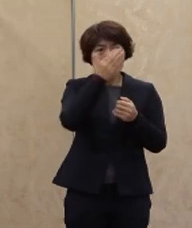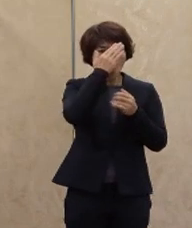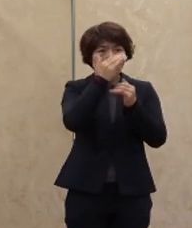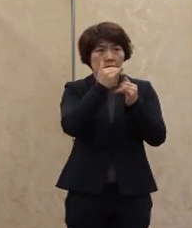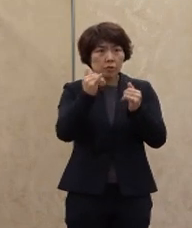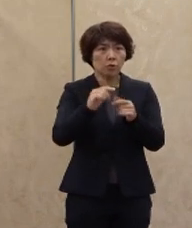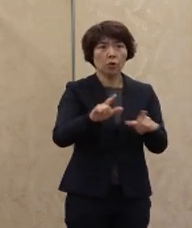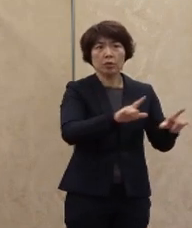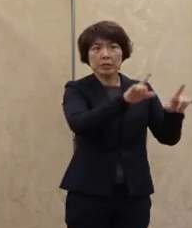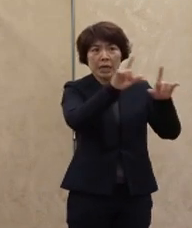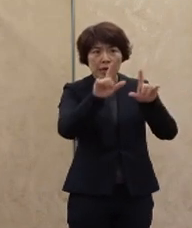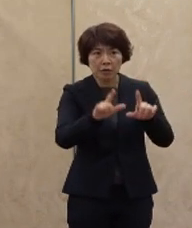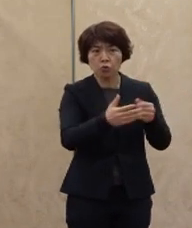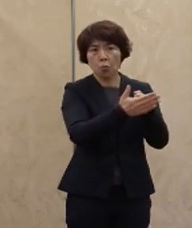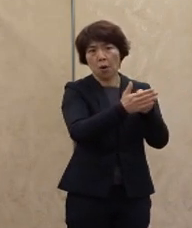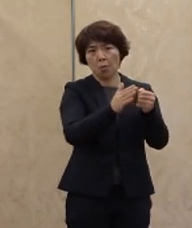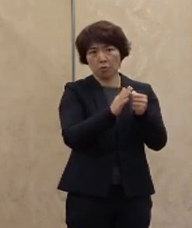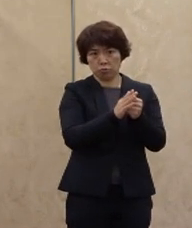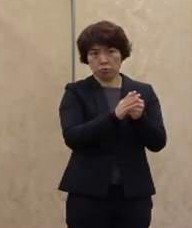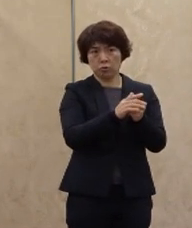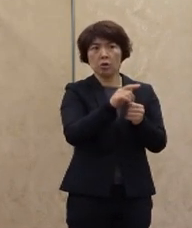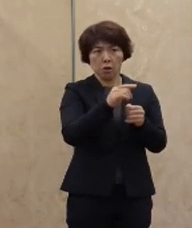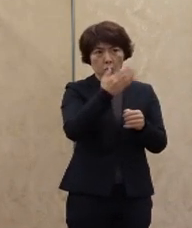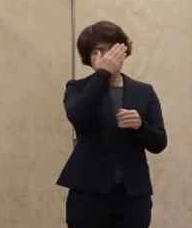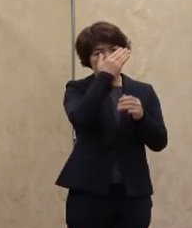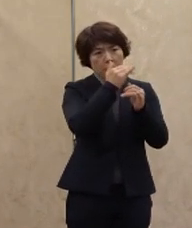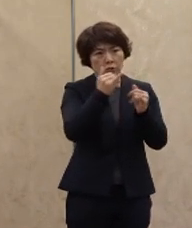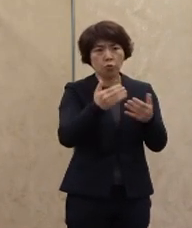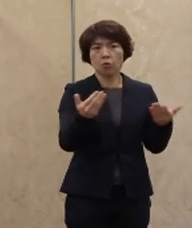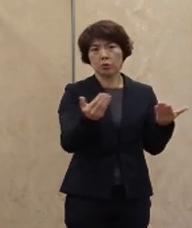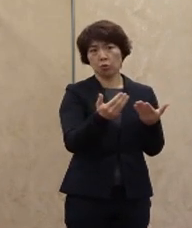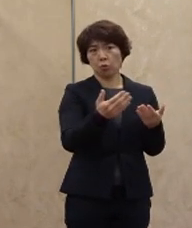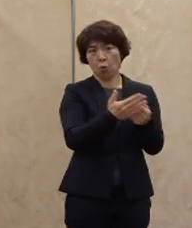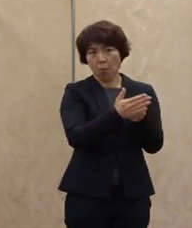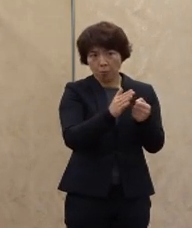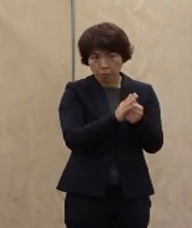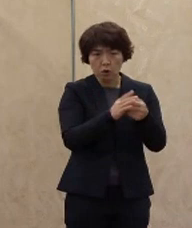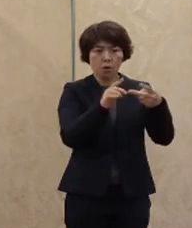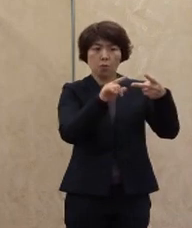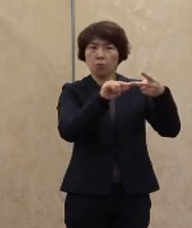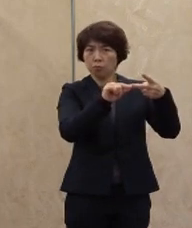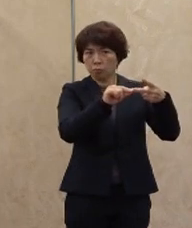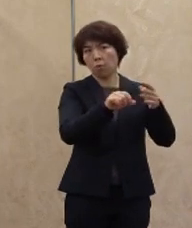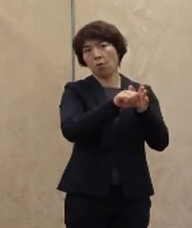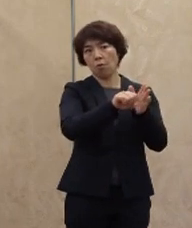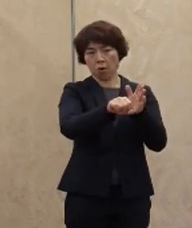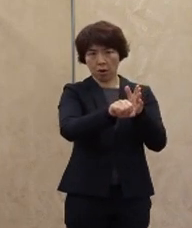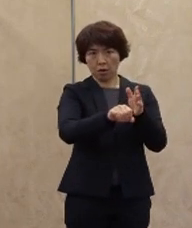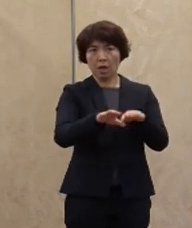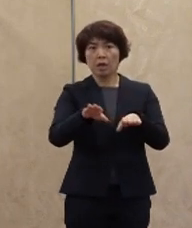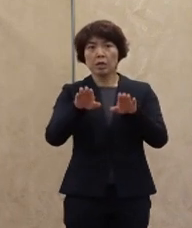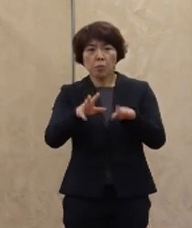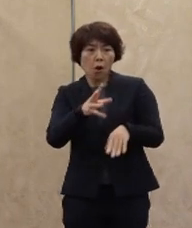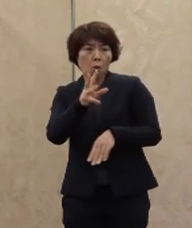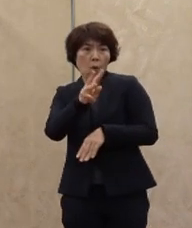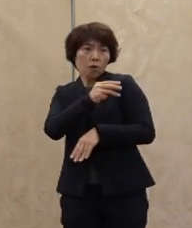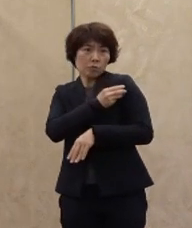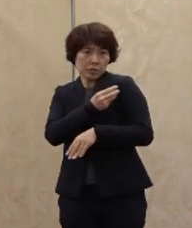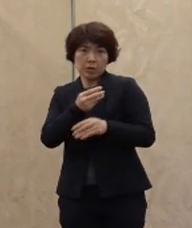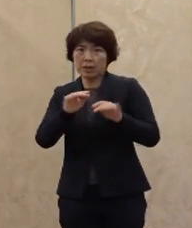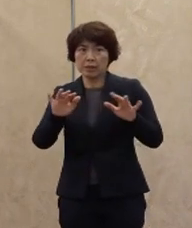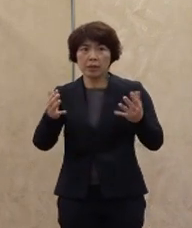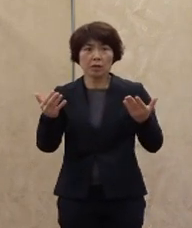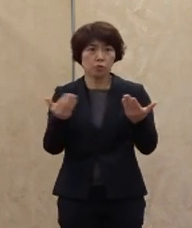の生活を守る、若い世代の仕事を守る、これがワクチンのもう一つの効果だと思ってます。今はワクチンのない状況の中なので